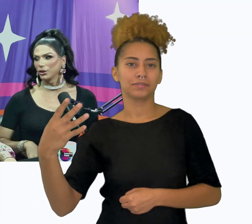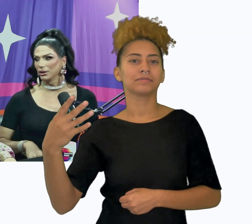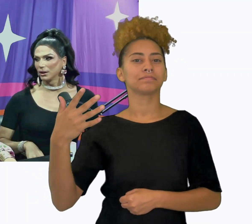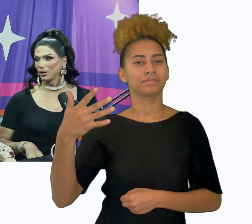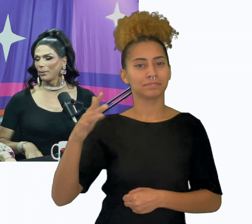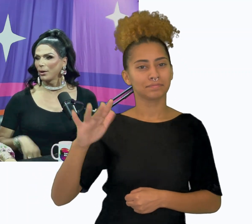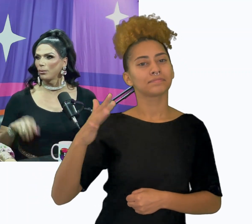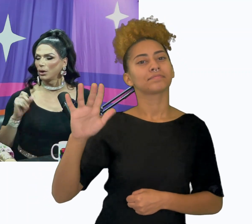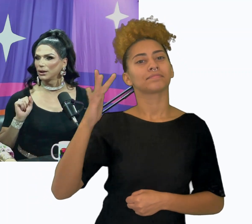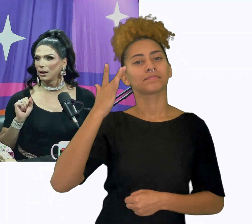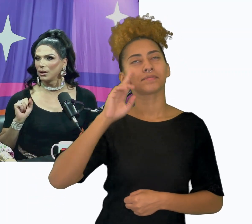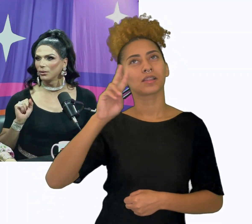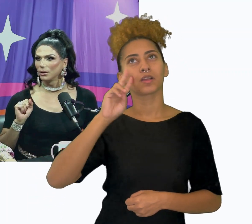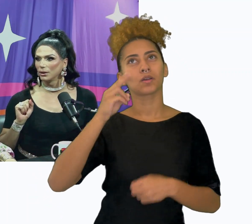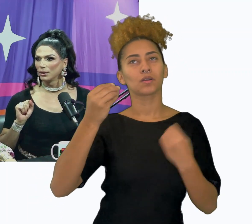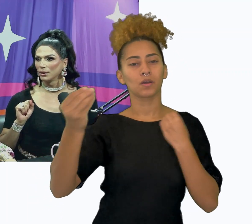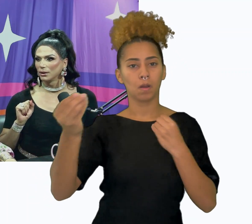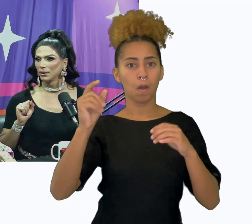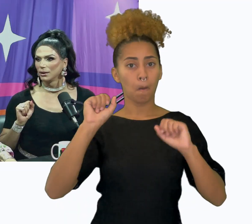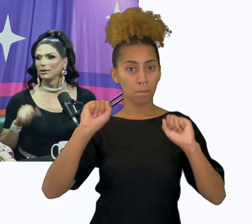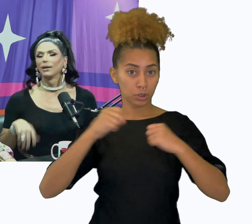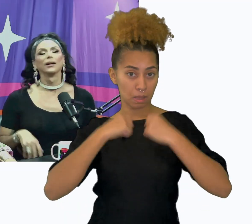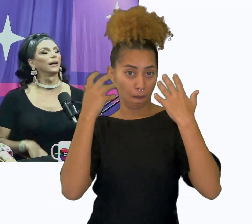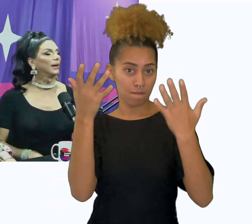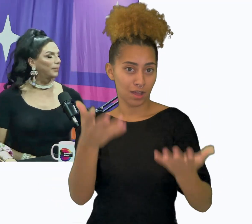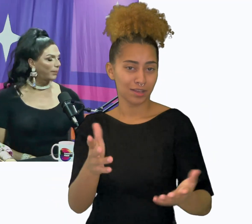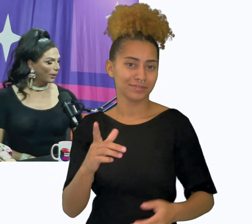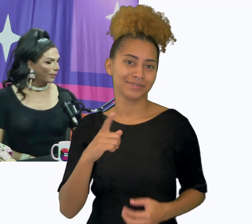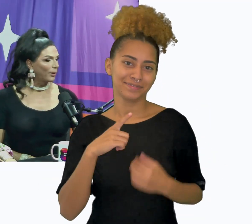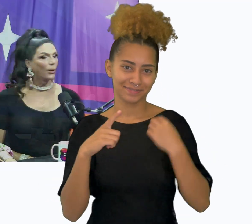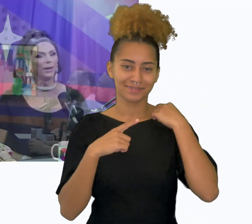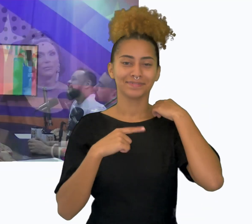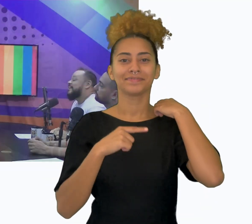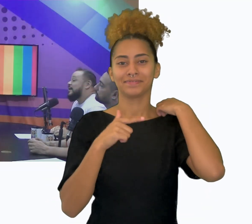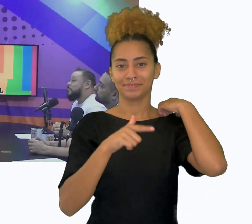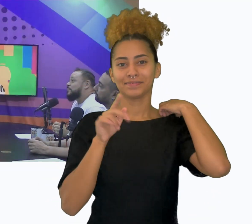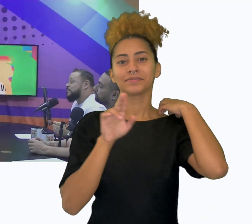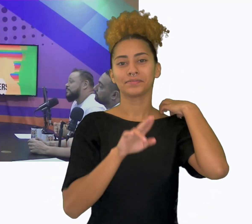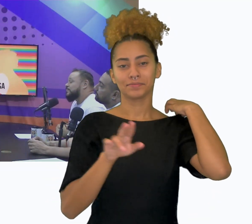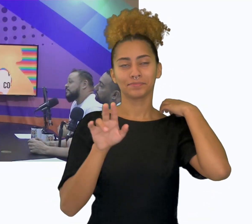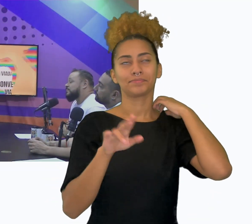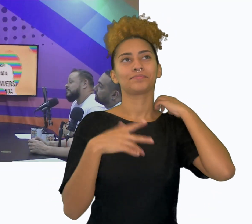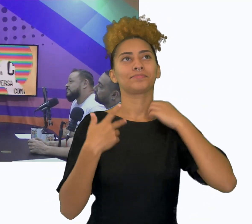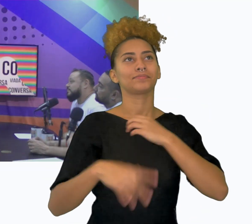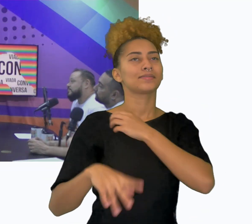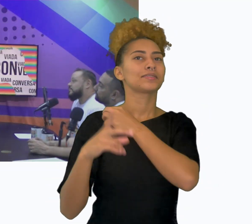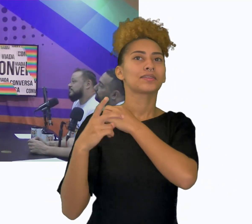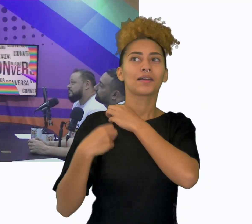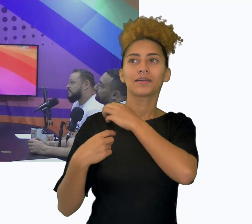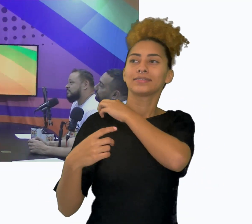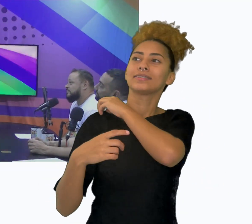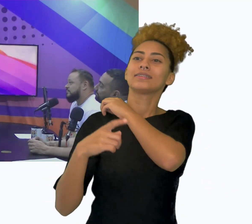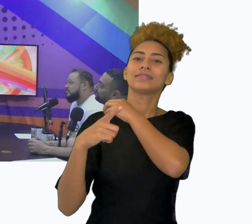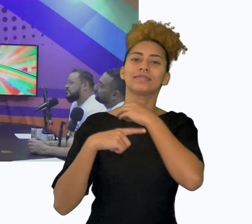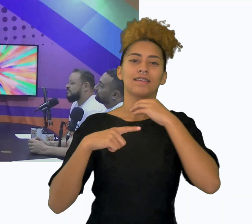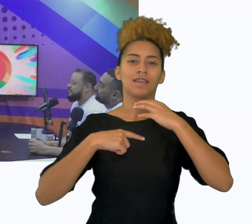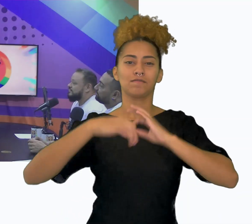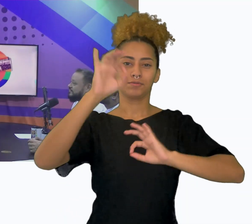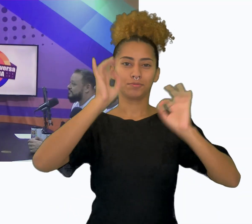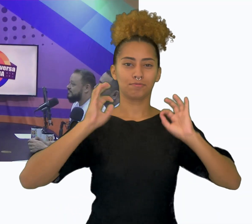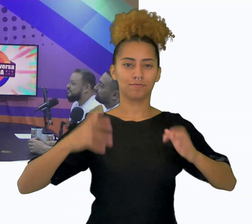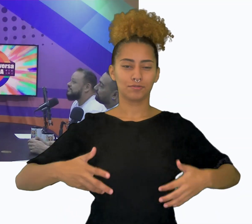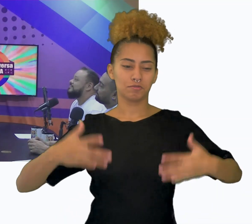Catita, 2004. Qual era o bordão? Posso desabafar? Morra. Aí, meu filho, foi figurino, dançando